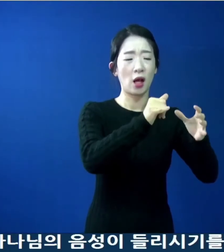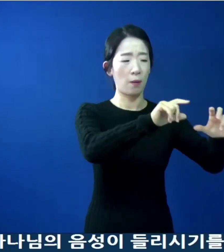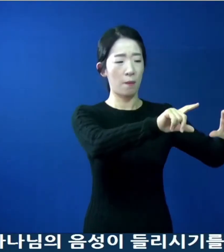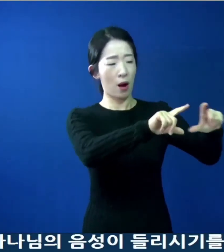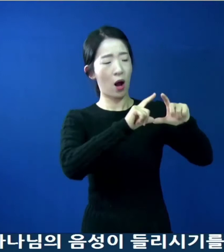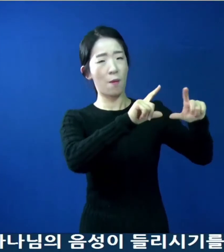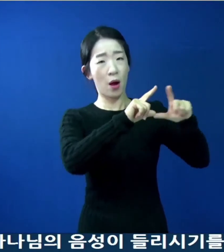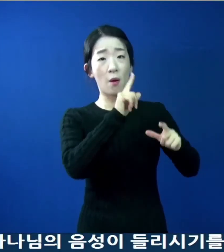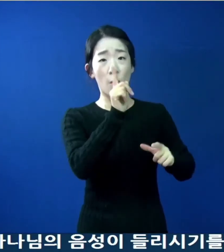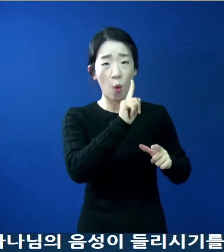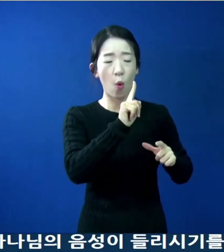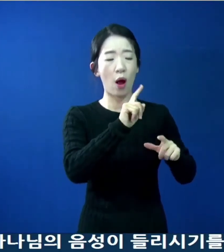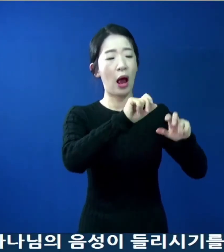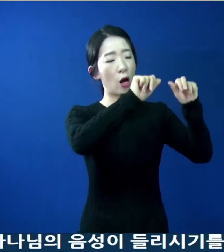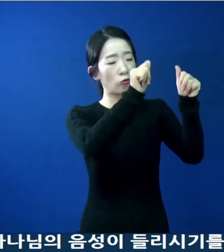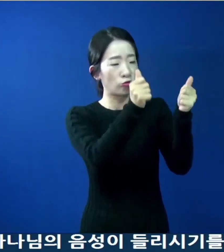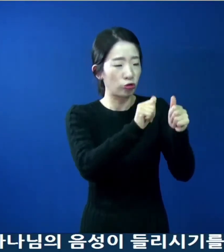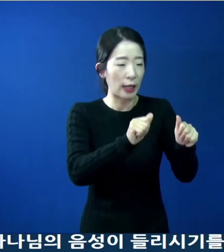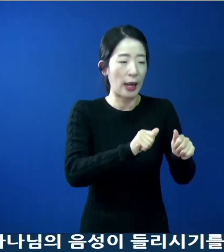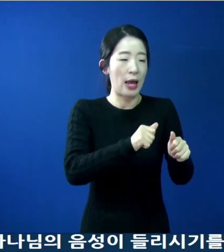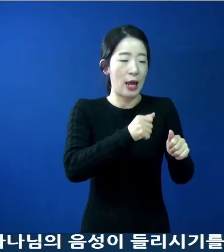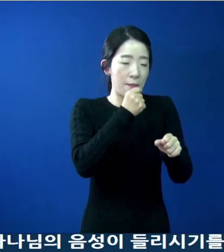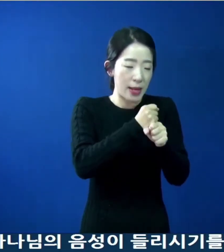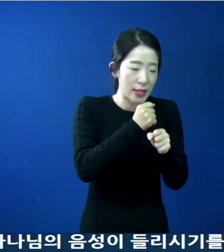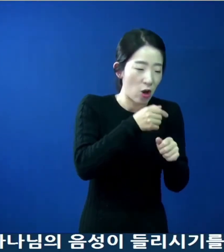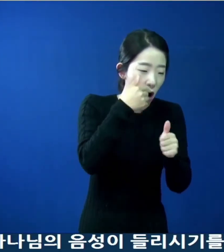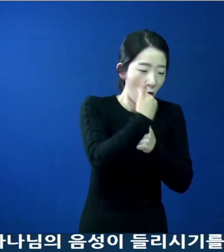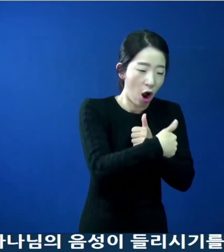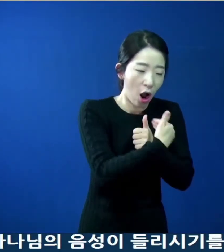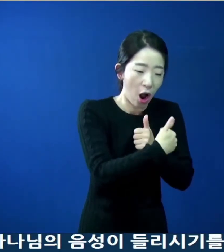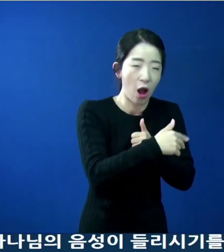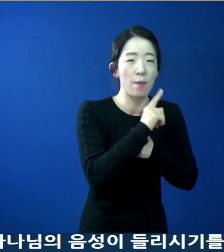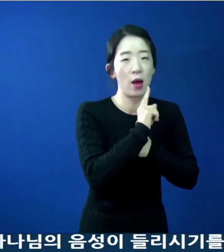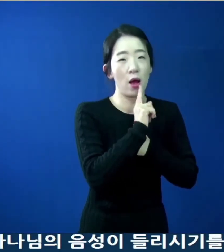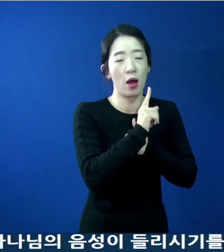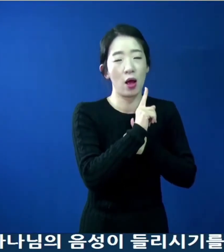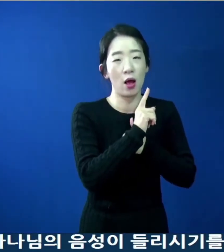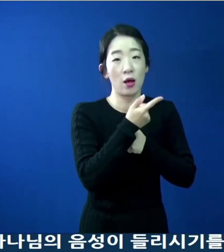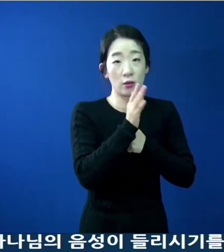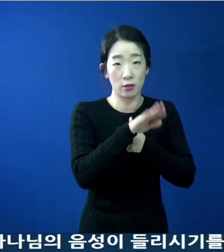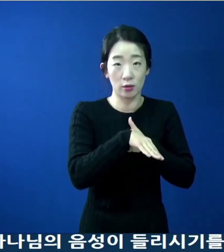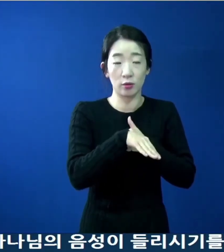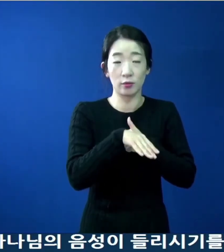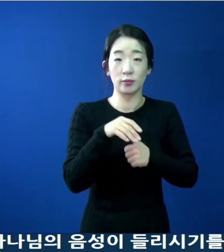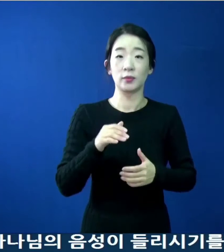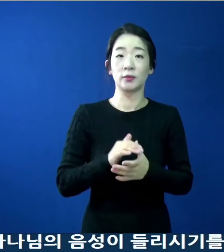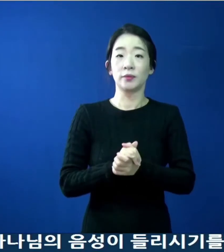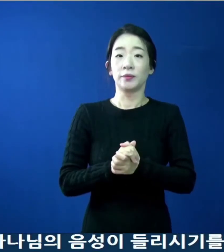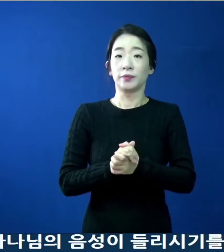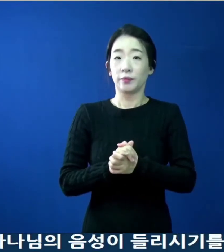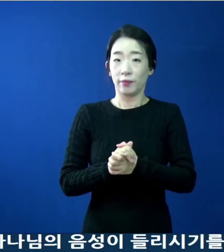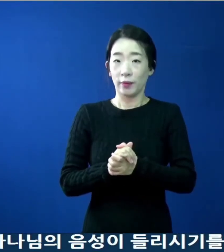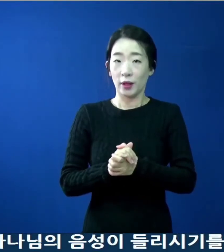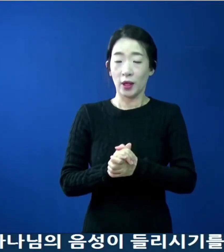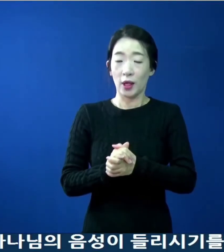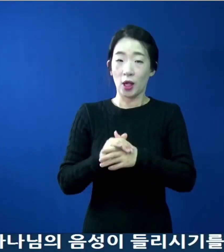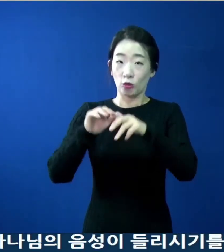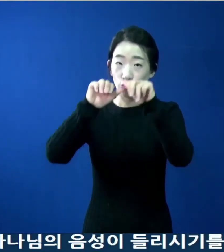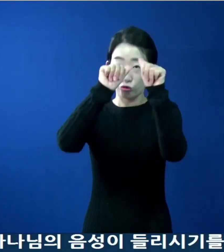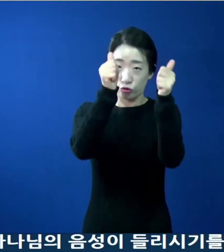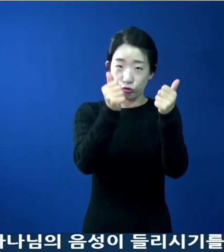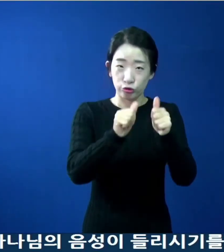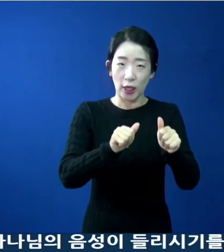그 우상 세우기를 이길 수 있어야 되는 거죠. 그 다음은 우상을 경배하라, 이제 섬기는 자리까지 나는 거죠.